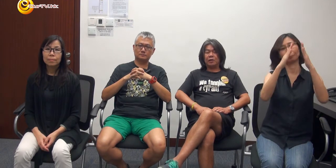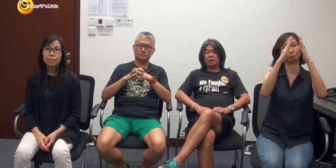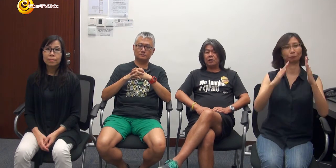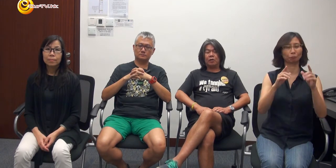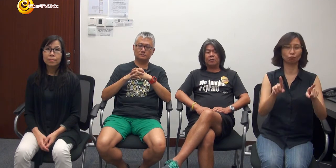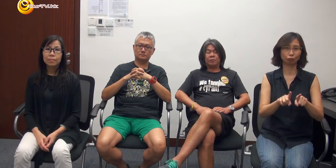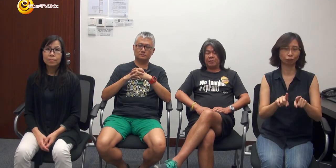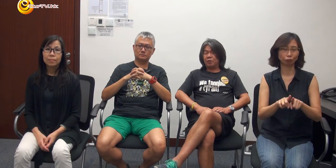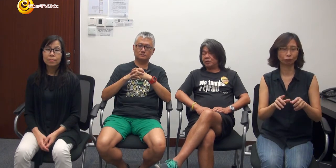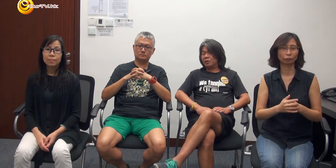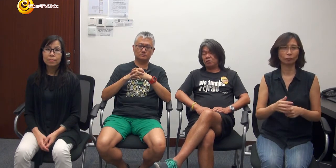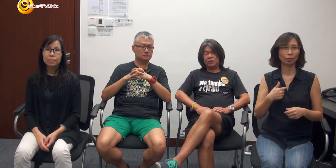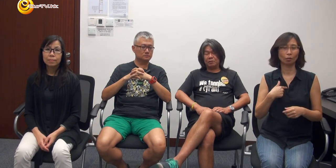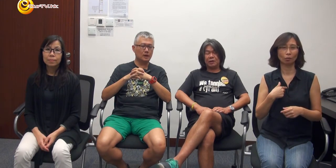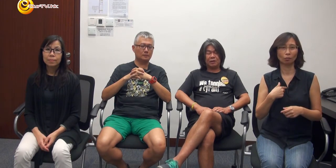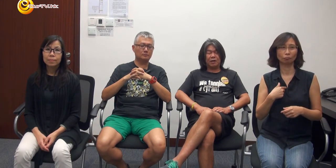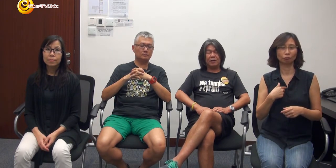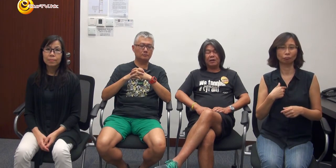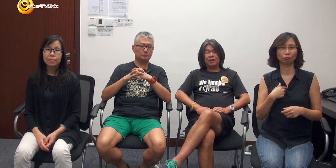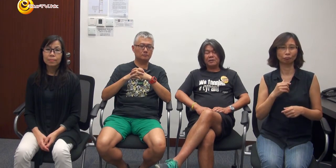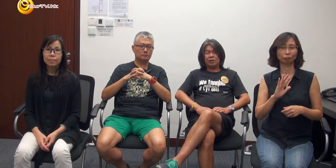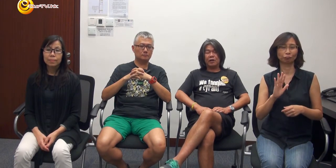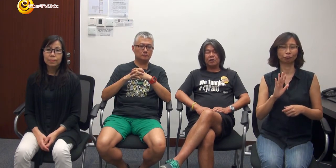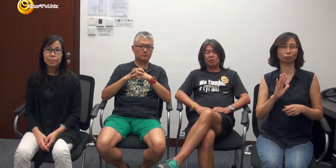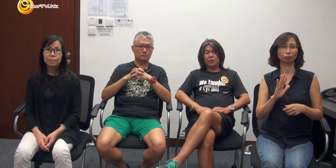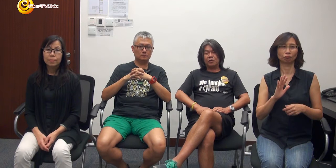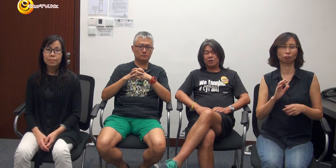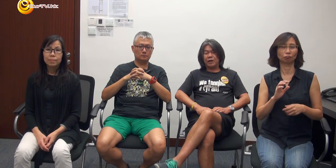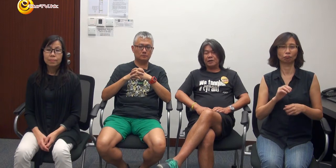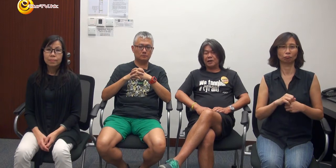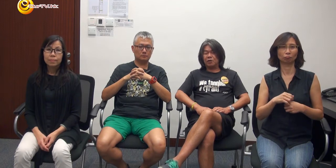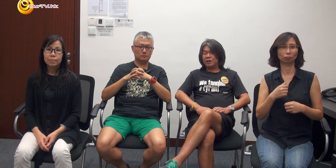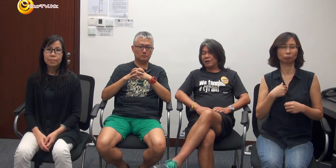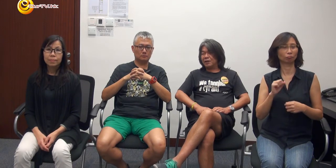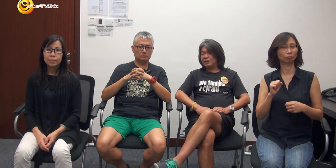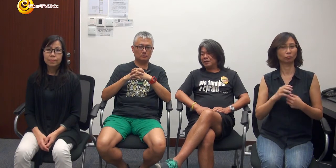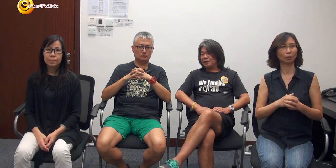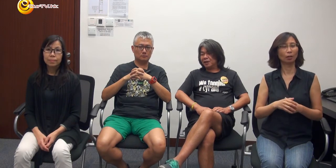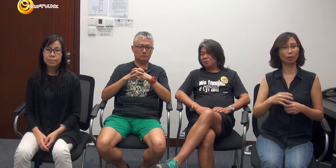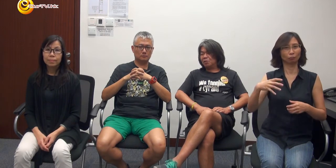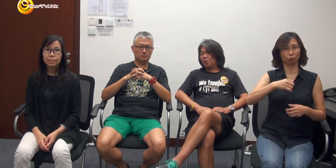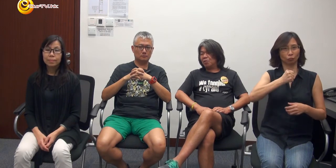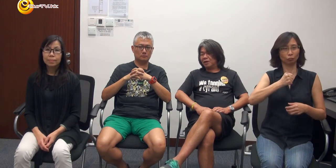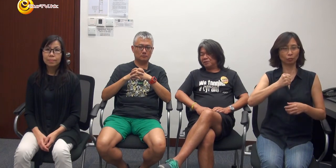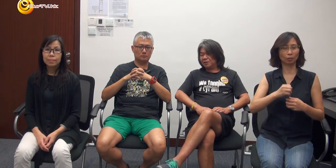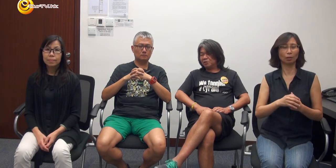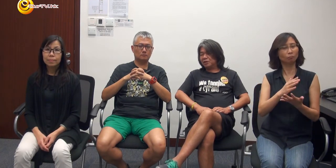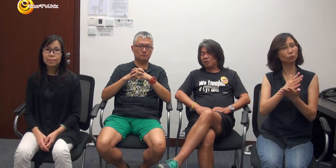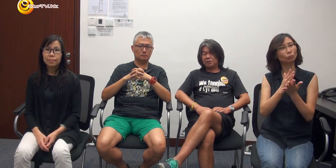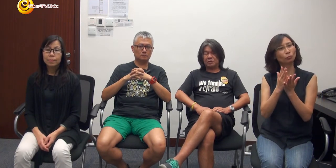這個，當然我未必同意呢個觀點㗎，就係話，即係佢應該同嗰啲權力啊、世俗嘅嘢咧，係冇往還，有呢個獨